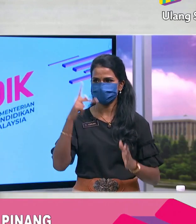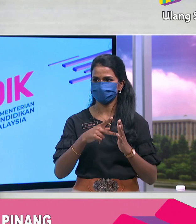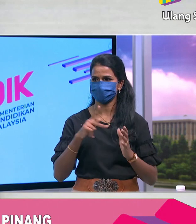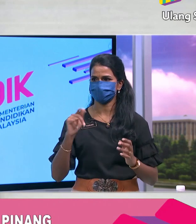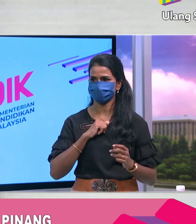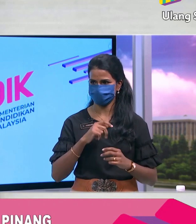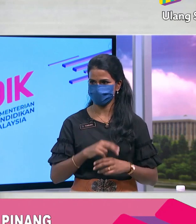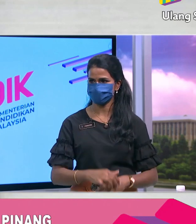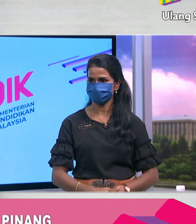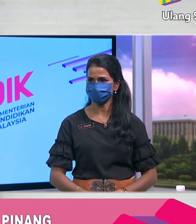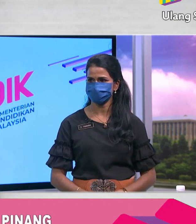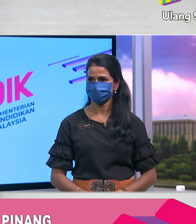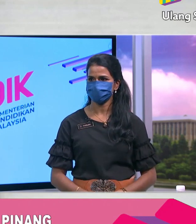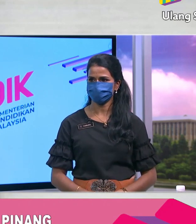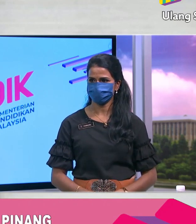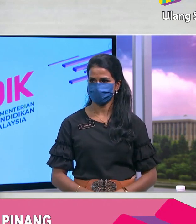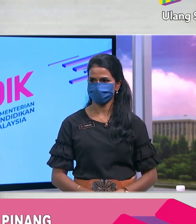Kenalkan diri. Nama saya Chong Wen Yan.